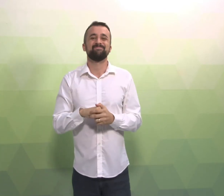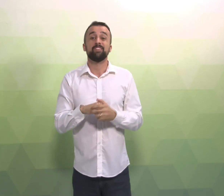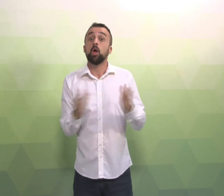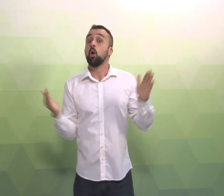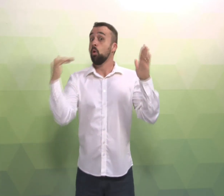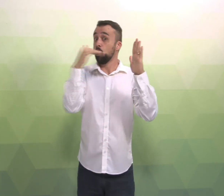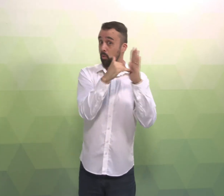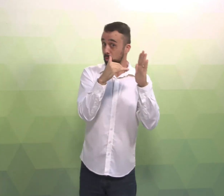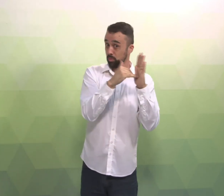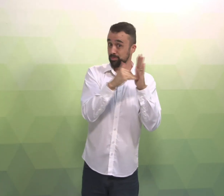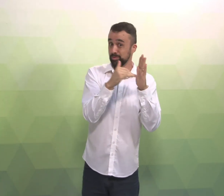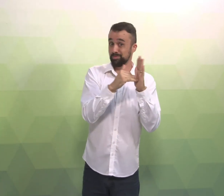Por fim,